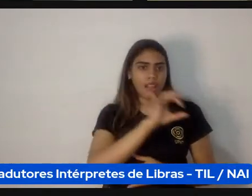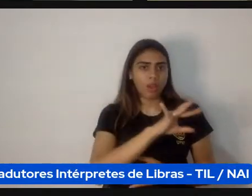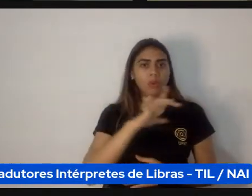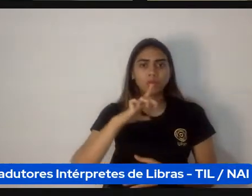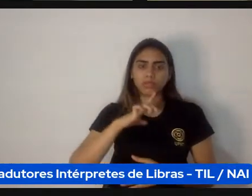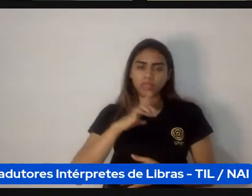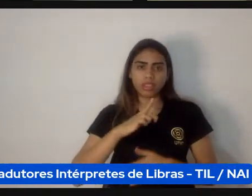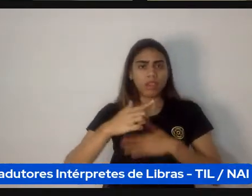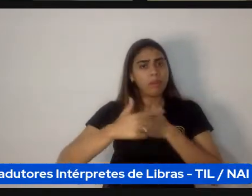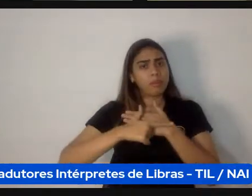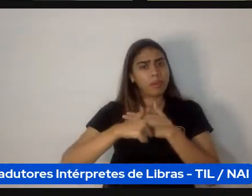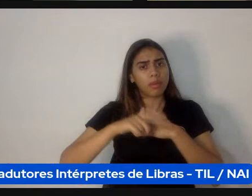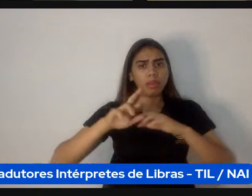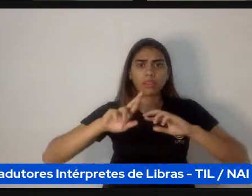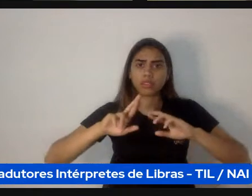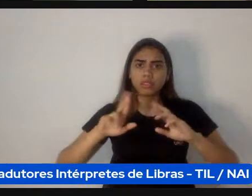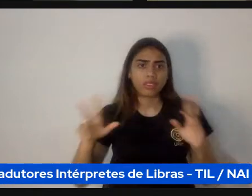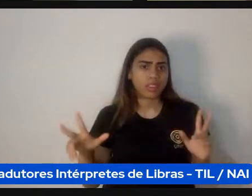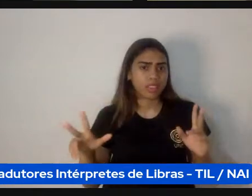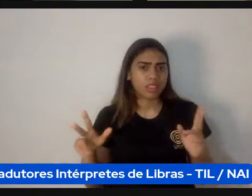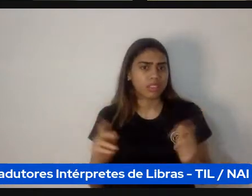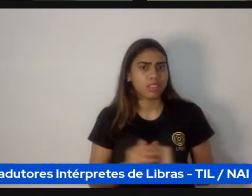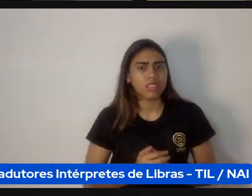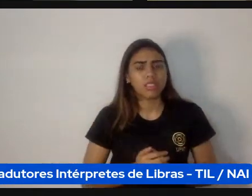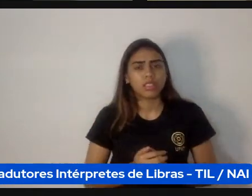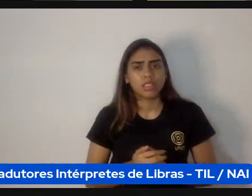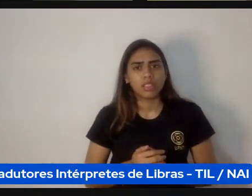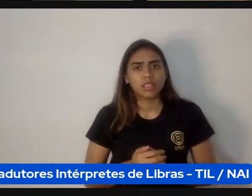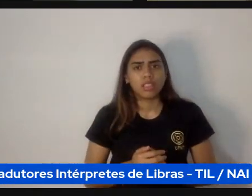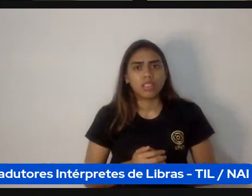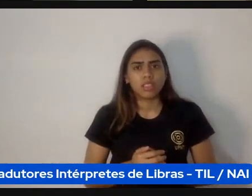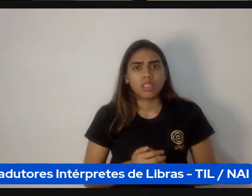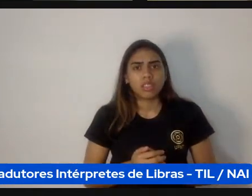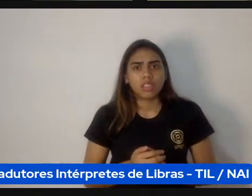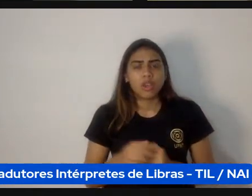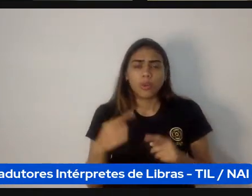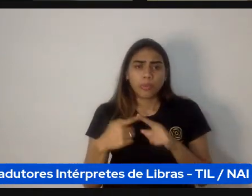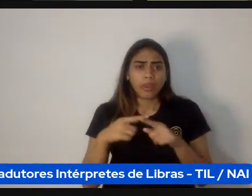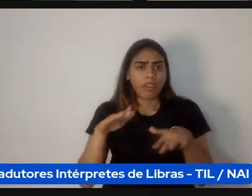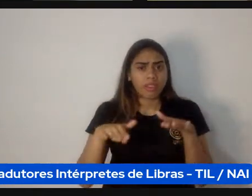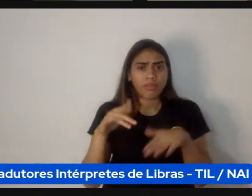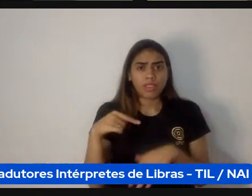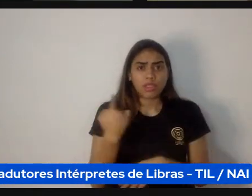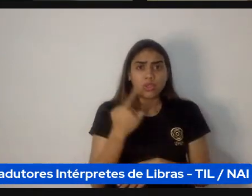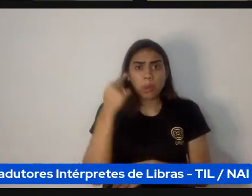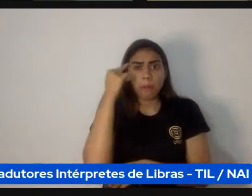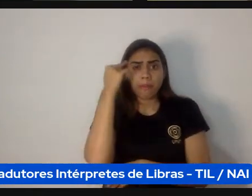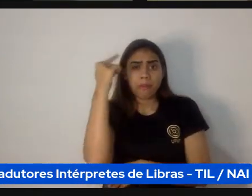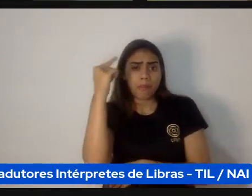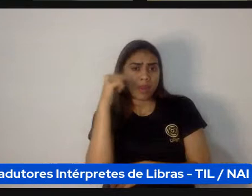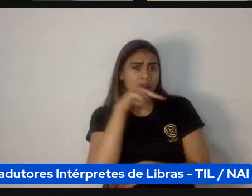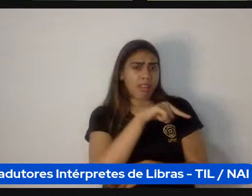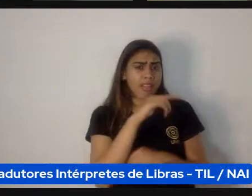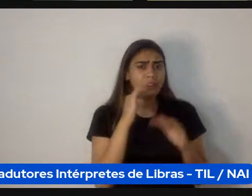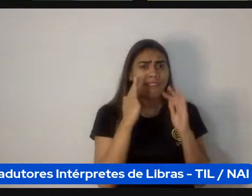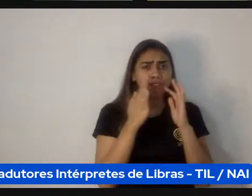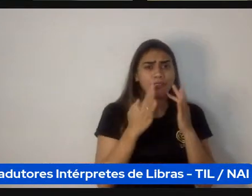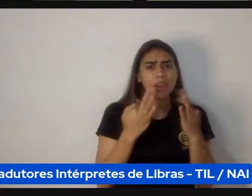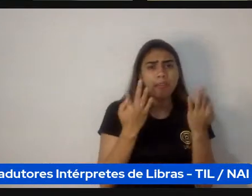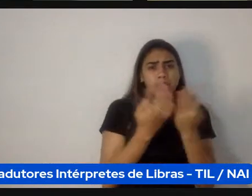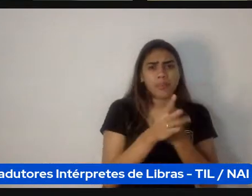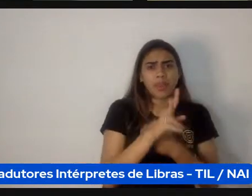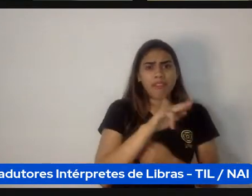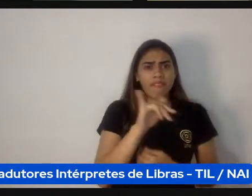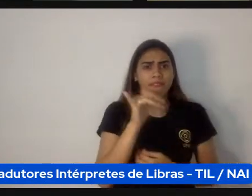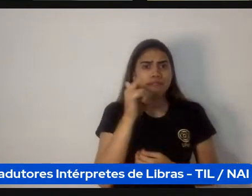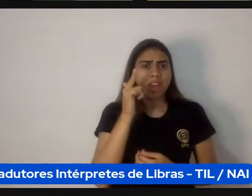essa discussão, porque senão a gente fica pensando, né, e eu acho que fantasiando que essa família vai dar conta de fazer o papel da escola também, ou ela